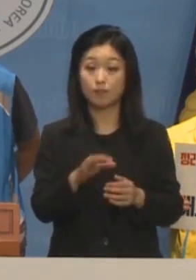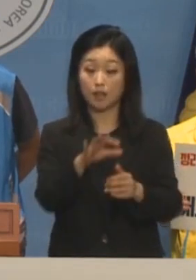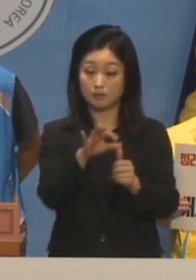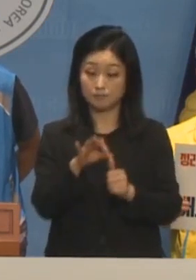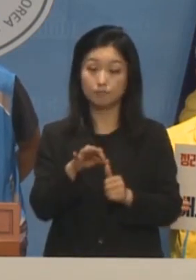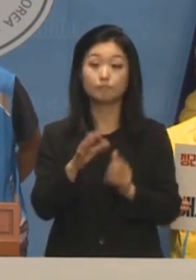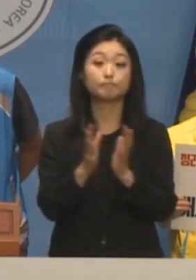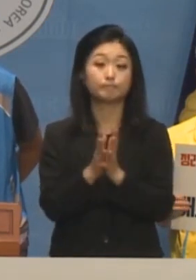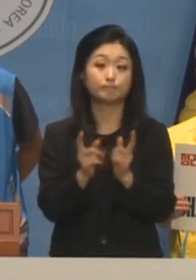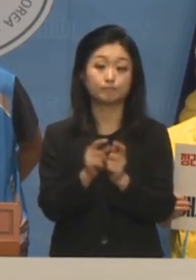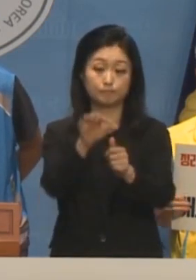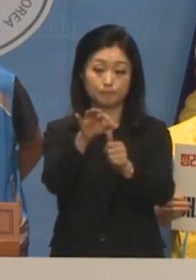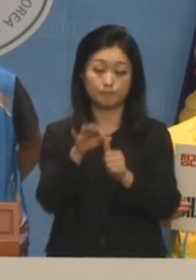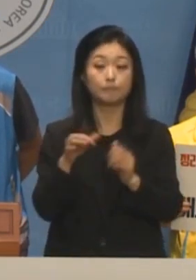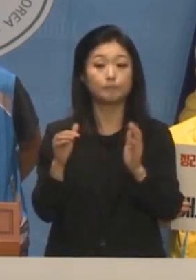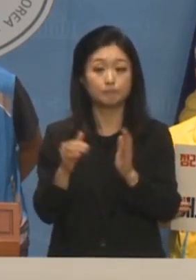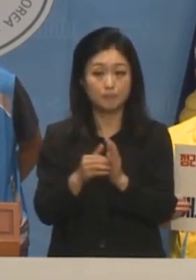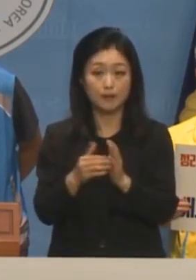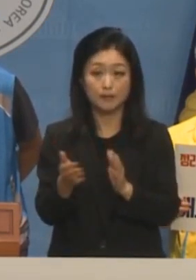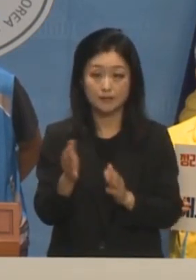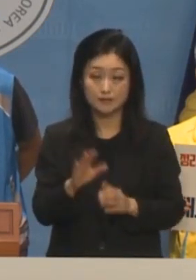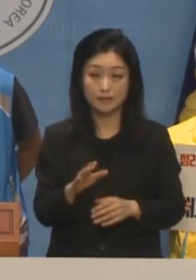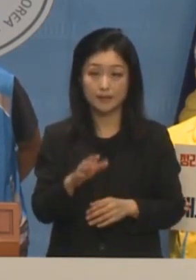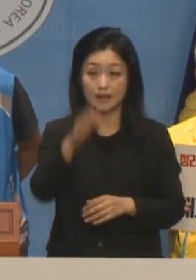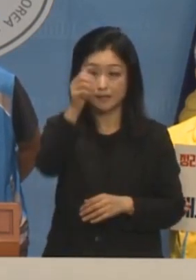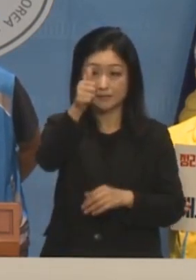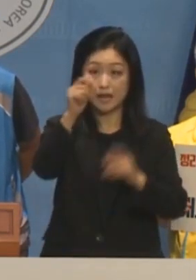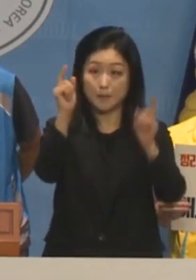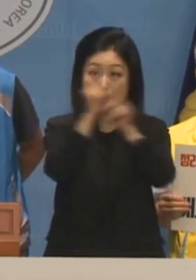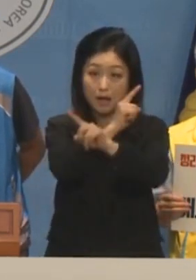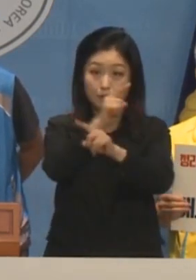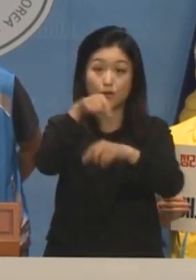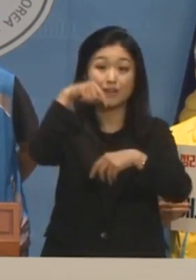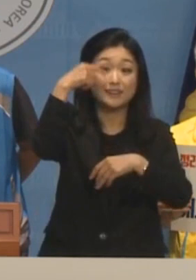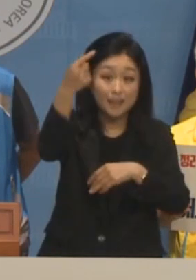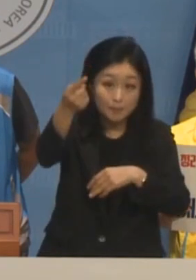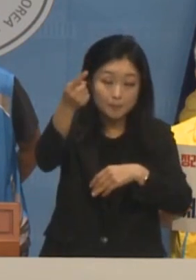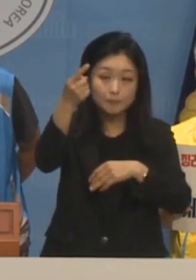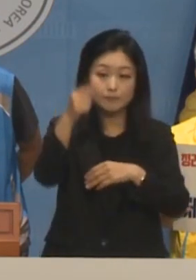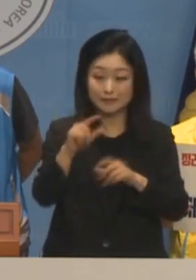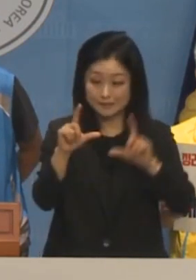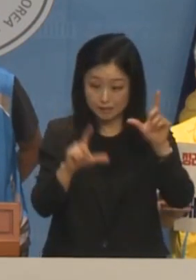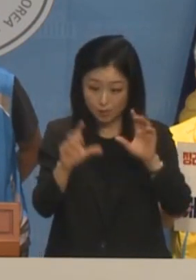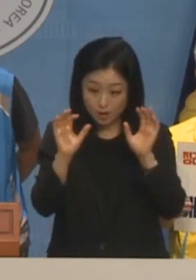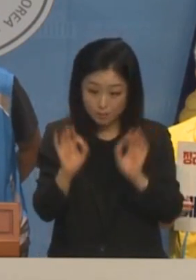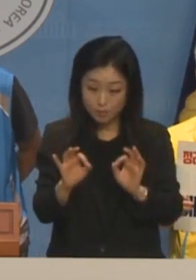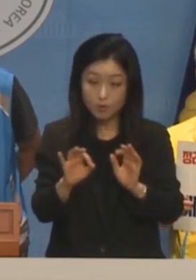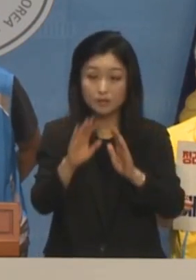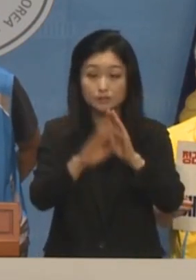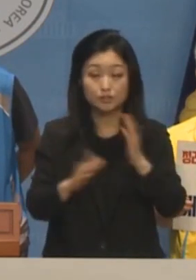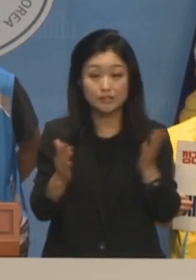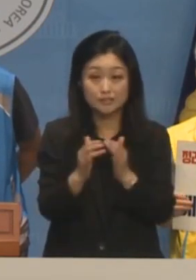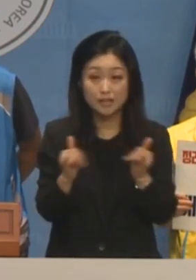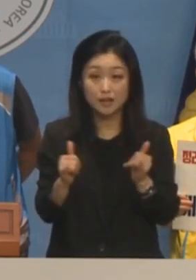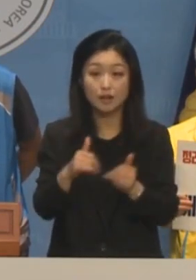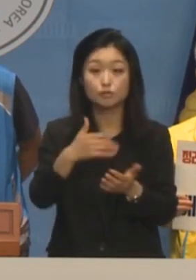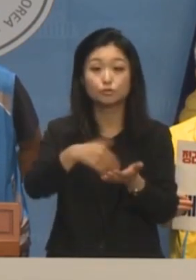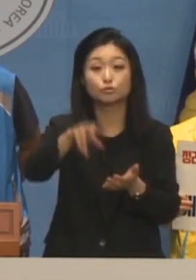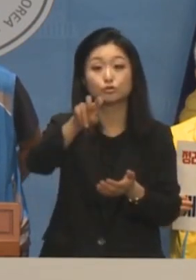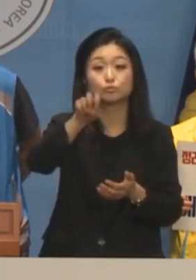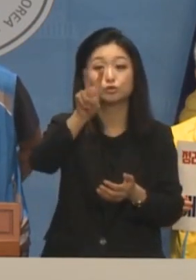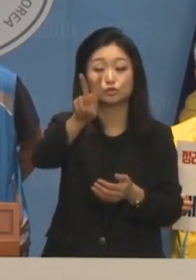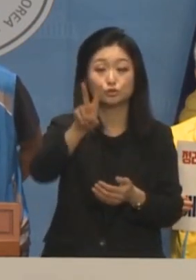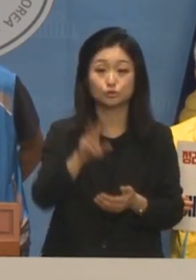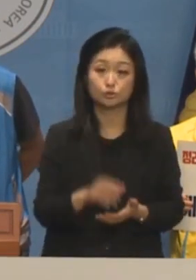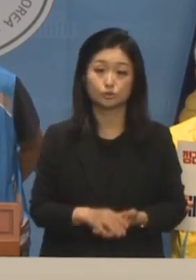정규직이었습니다. 하지만 주명건 회장이 오고 난 이후 세종호텔의 현재 정규직은 22명밖에 남지